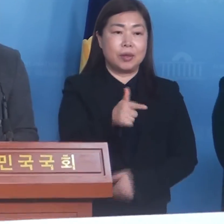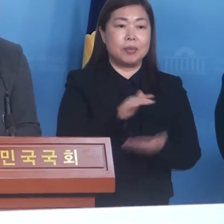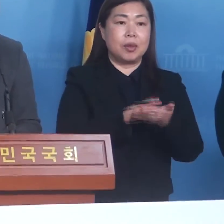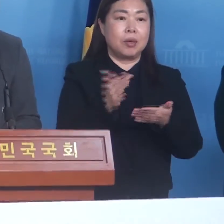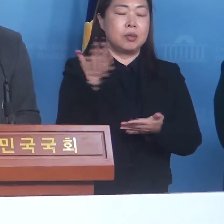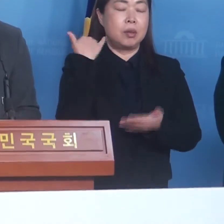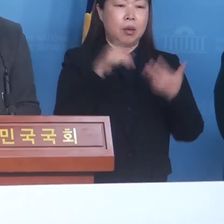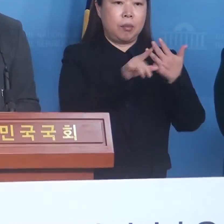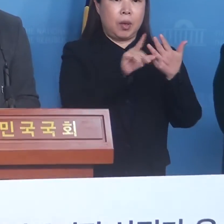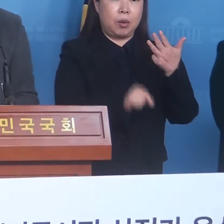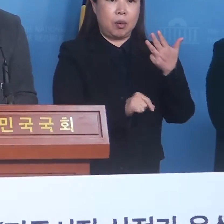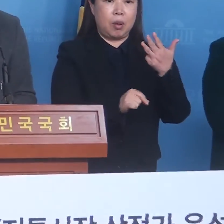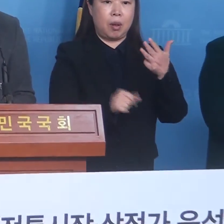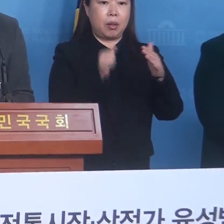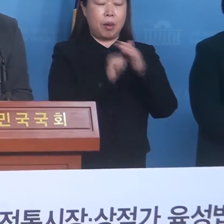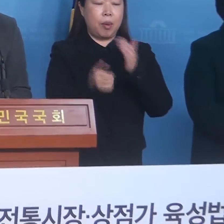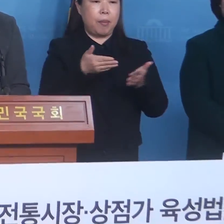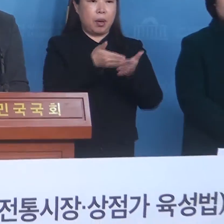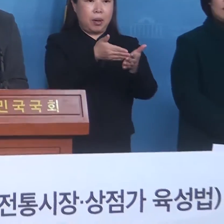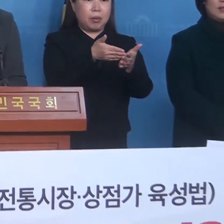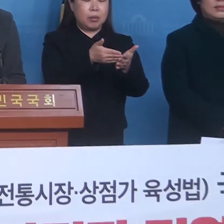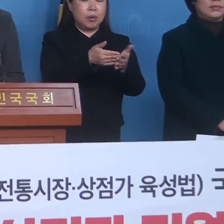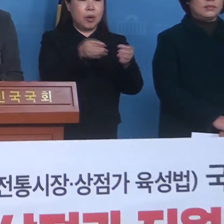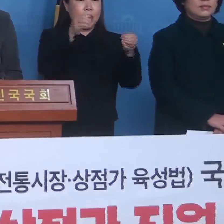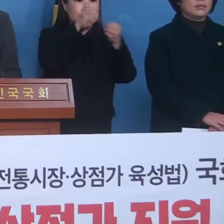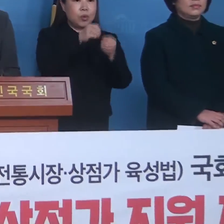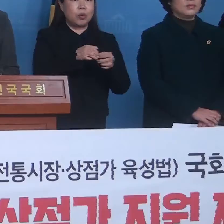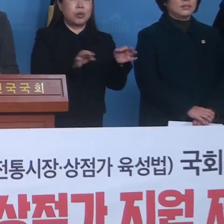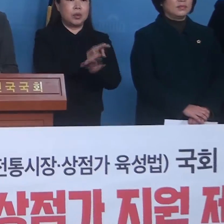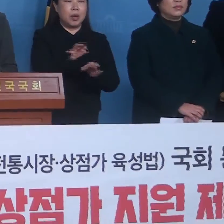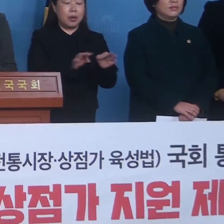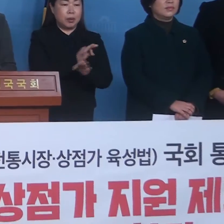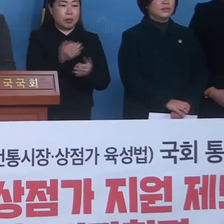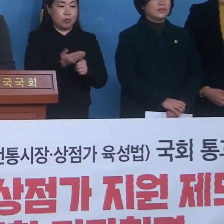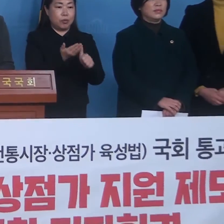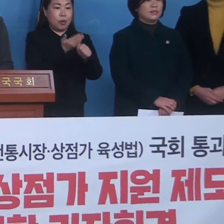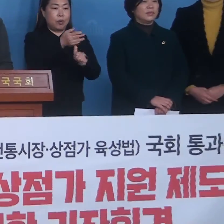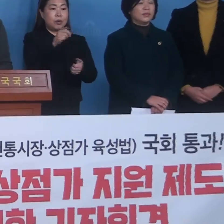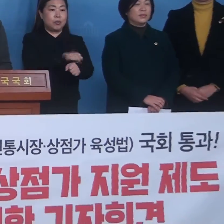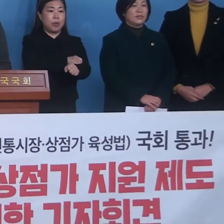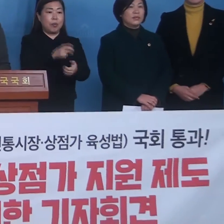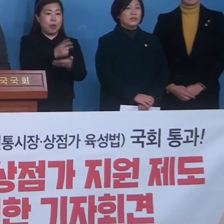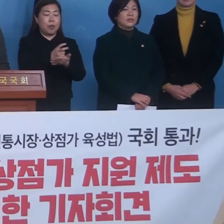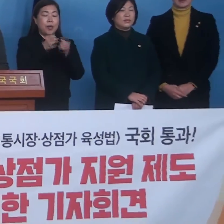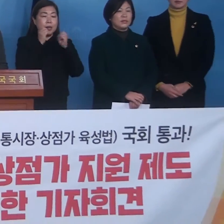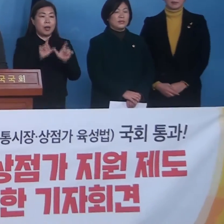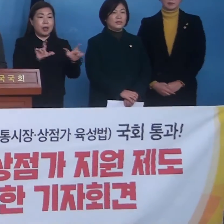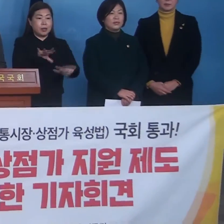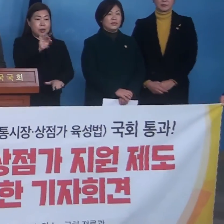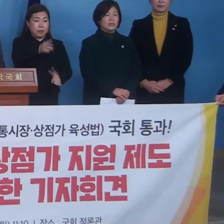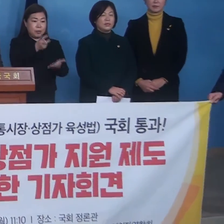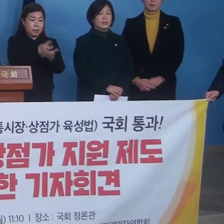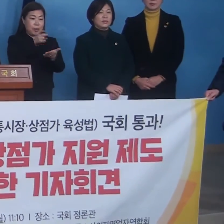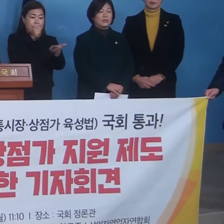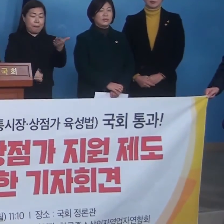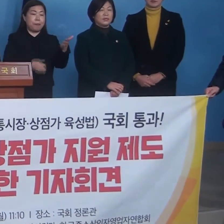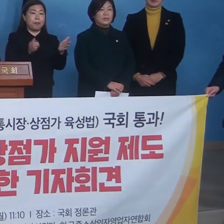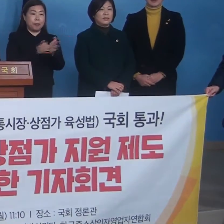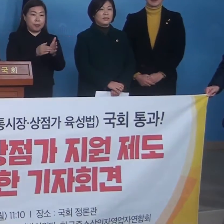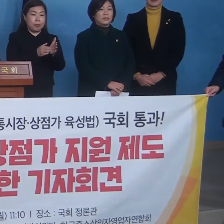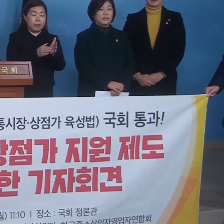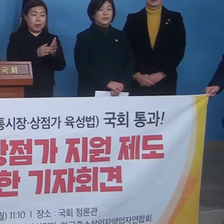지난해 8월 제가 대표 발의한 전통시장 및 상점가 육성에 관한 특별법이 새해 첫 본회의에서